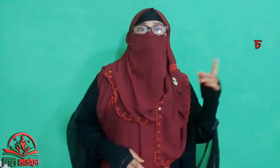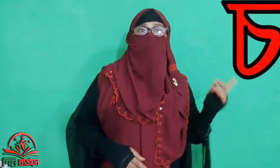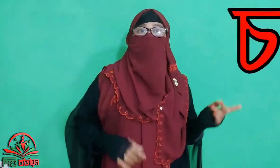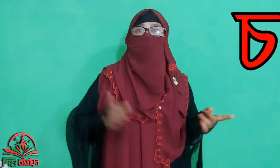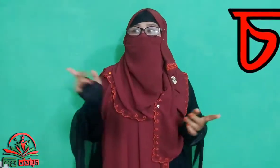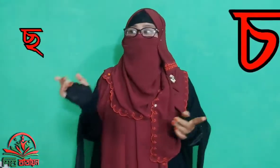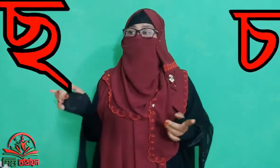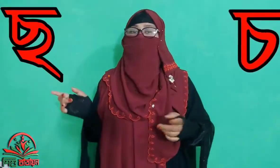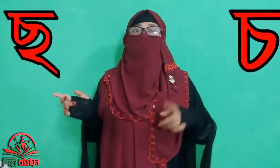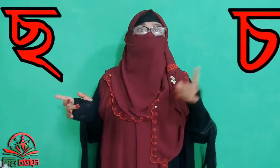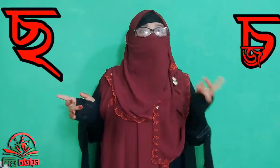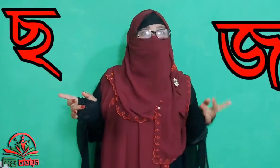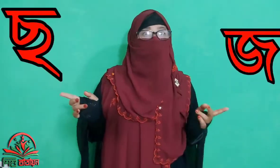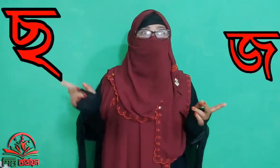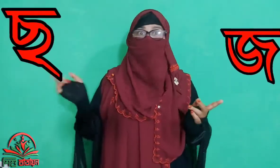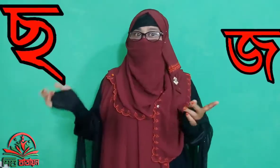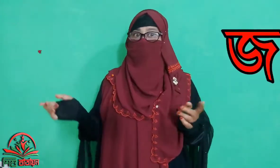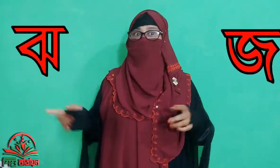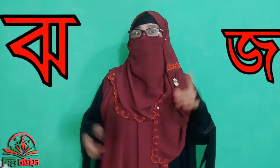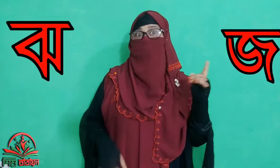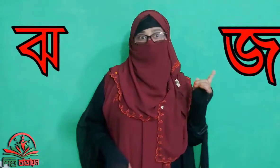চ ছ জ ঝ ঞ